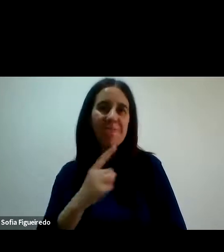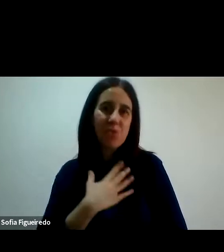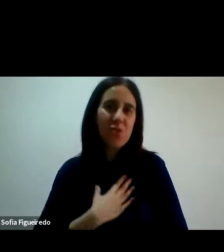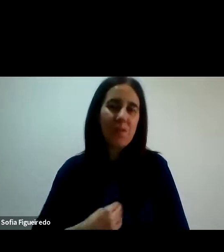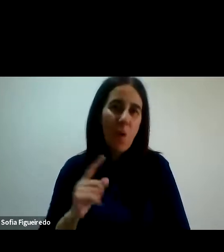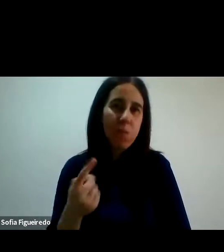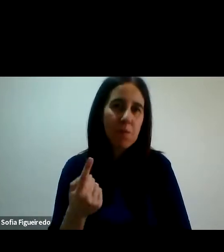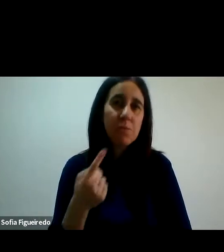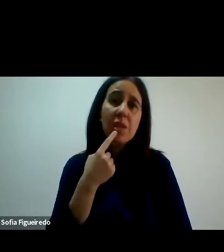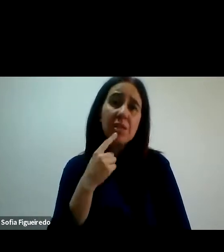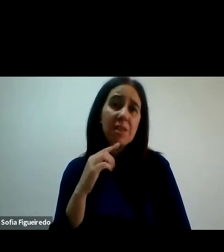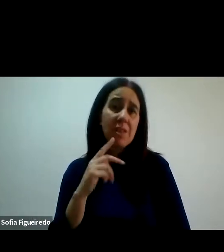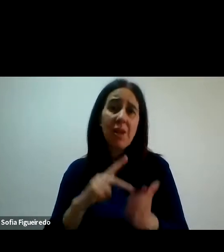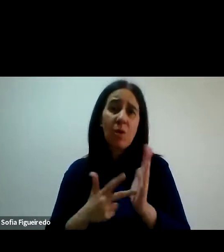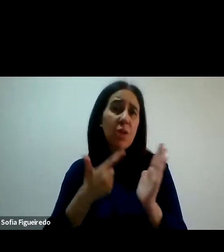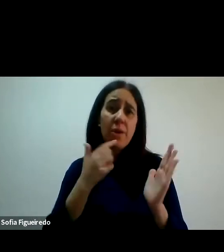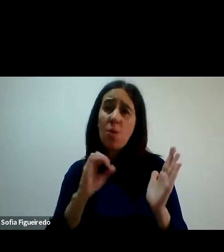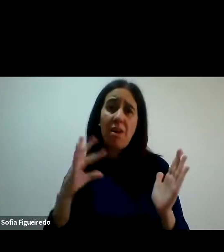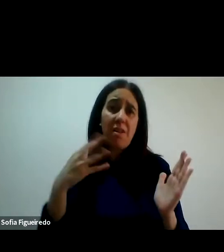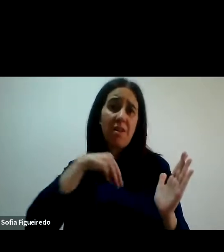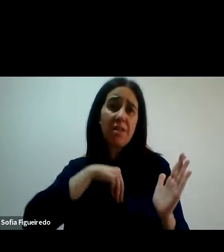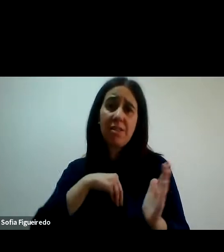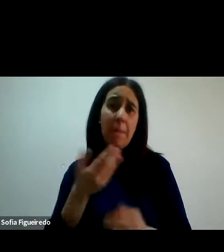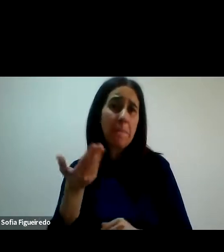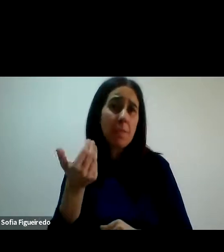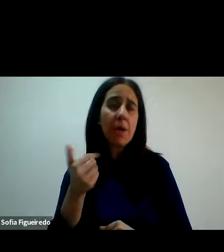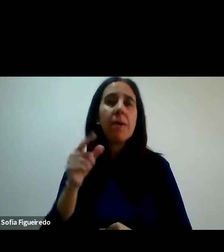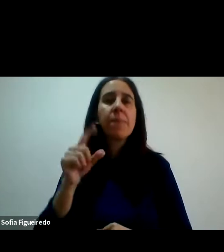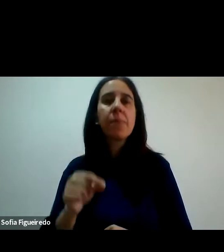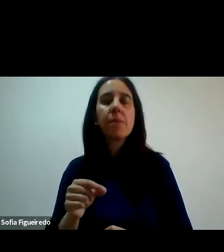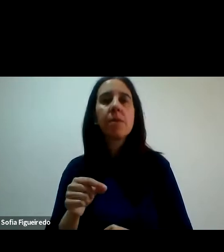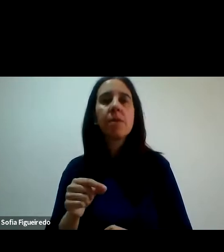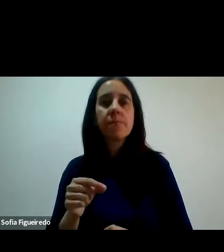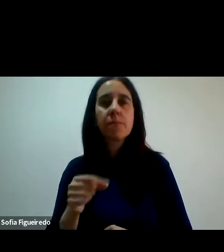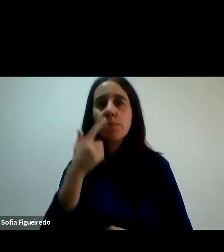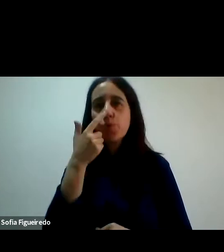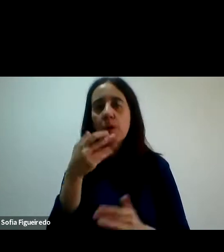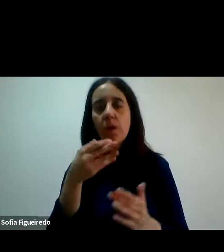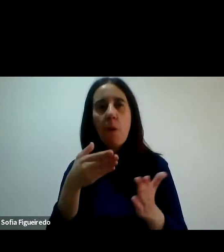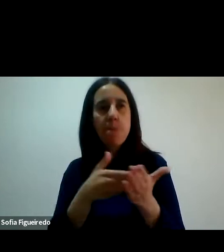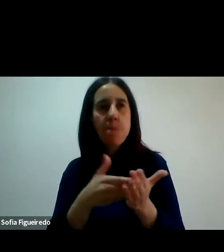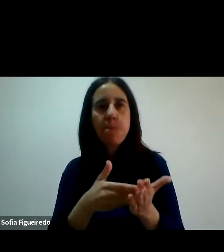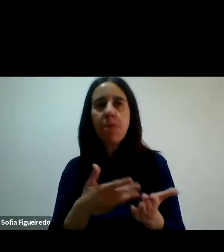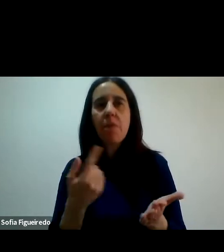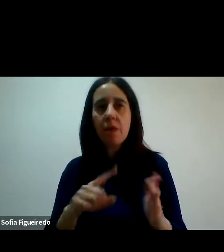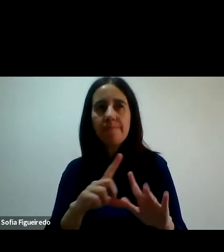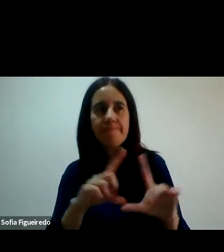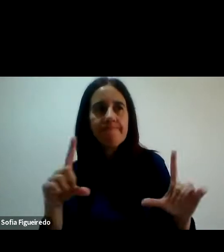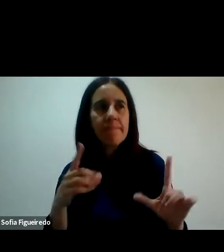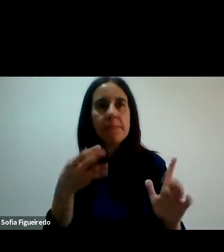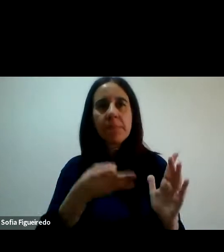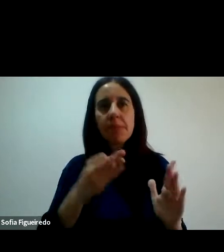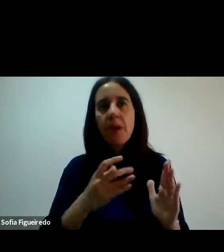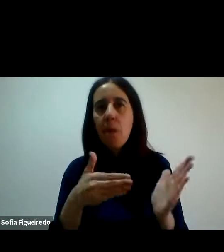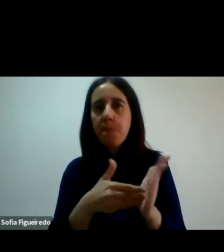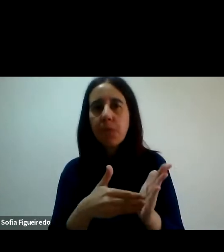vezes por literacia tecnológica, por barreiras à entrada das pessoas, barreiras à utilização, e nós temos que cada vez